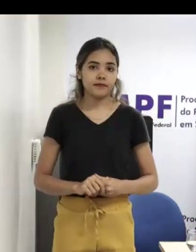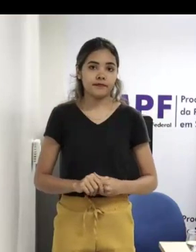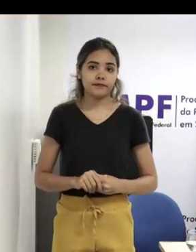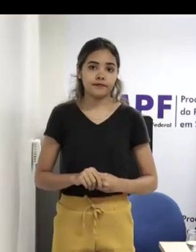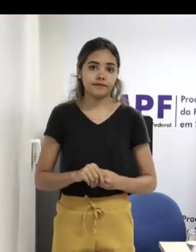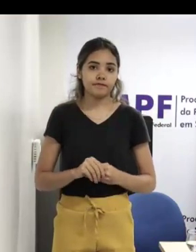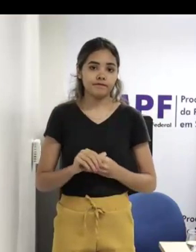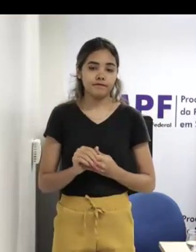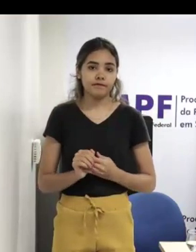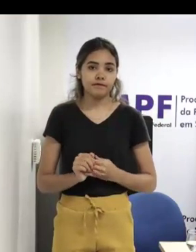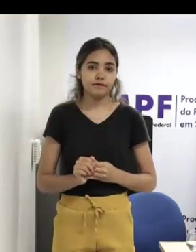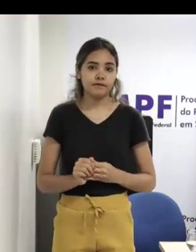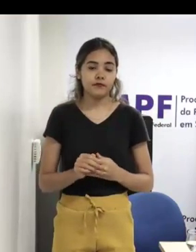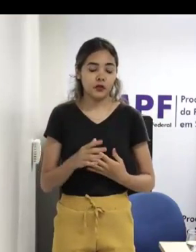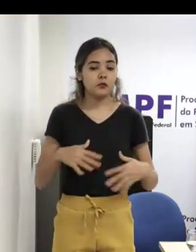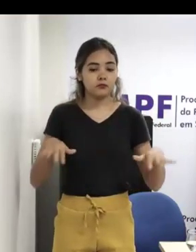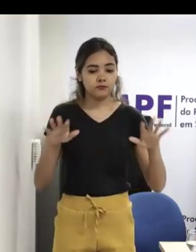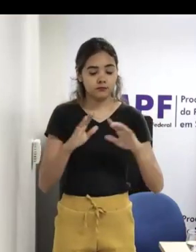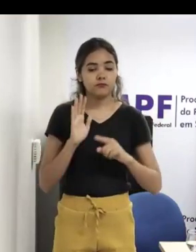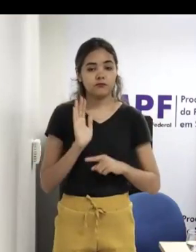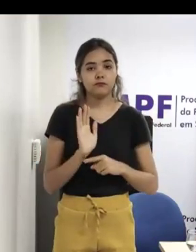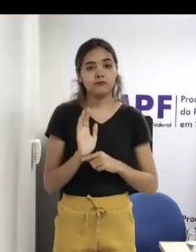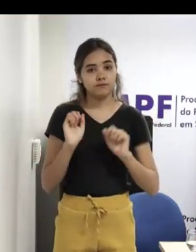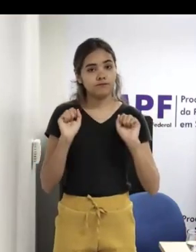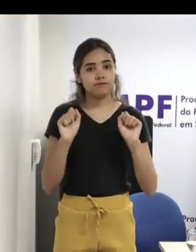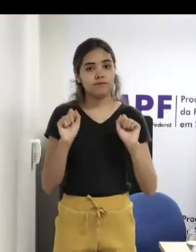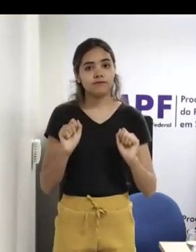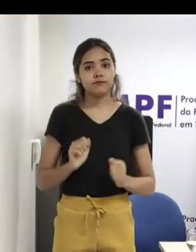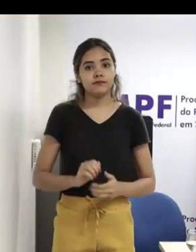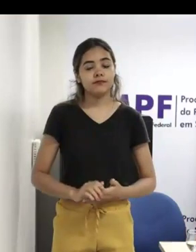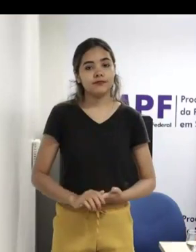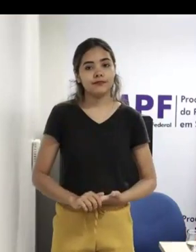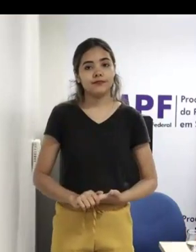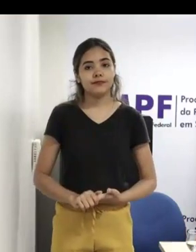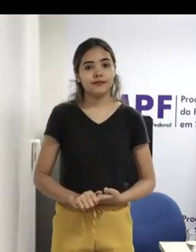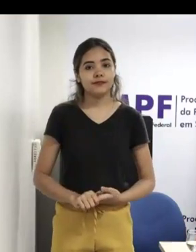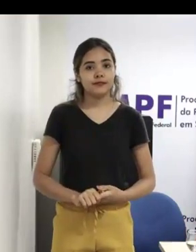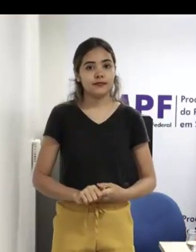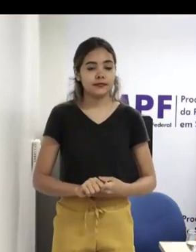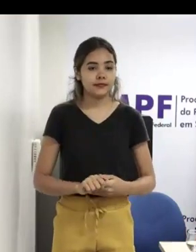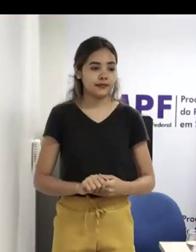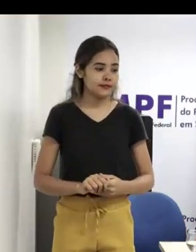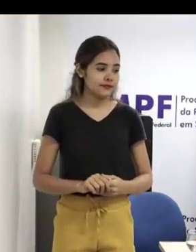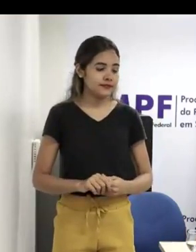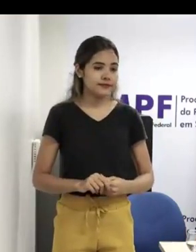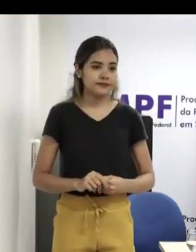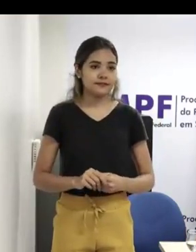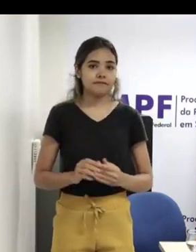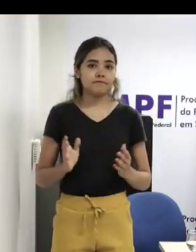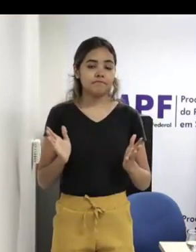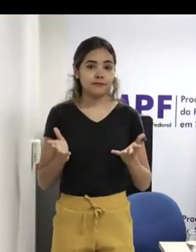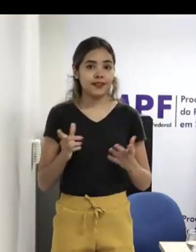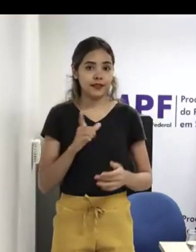pode ser mais ou menos nesse sentido né Eh temos algumas perguntas da